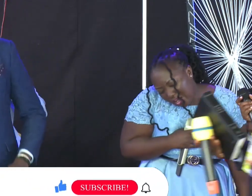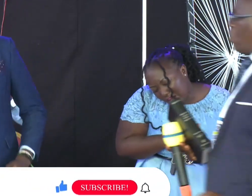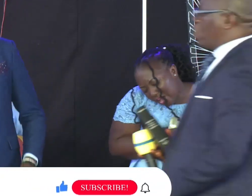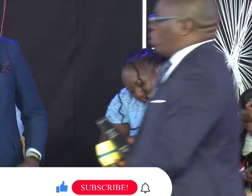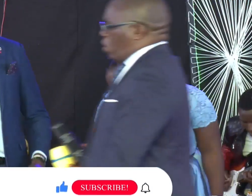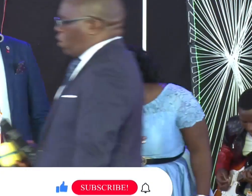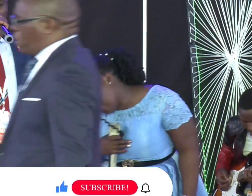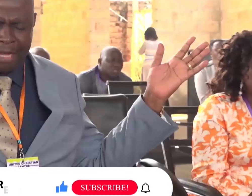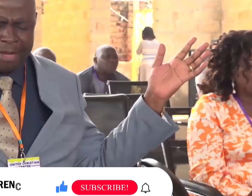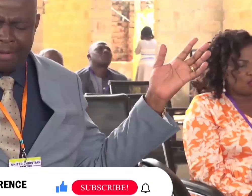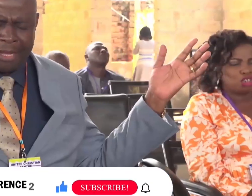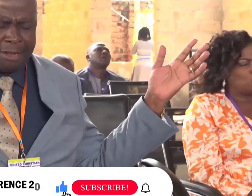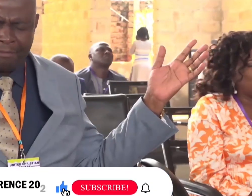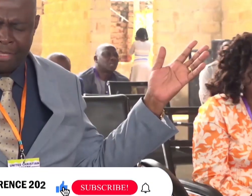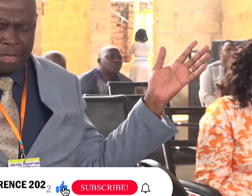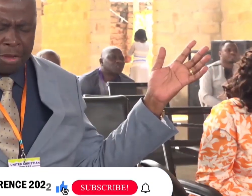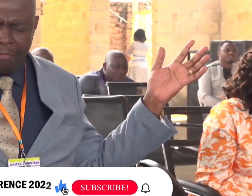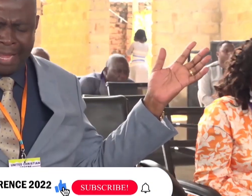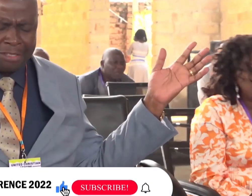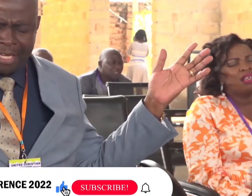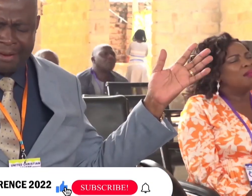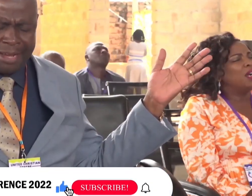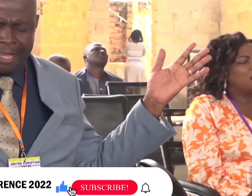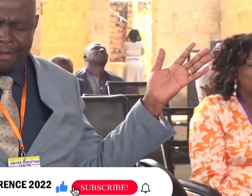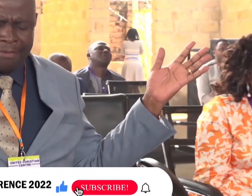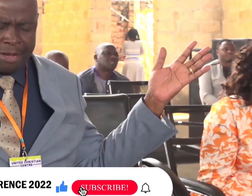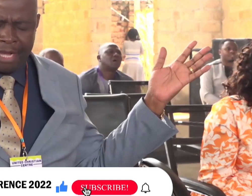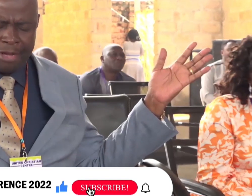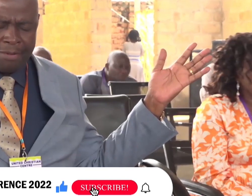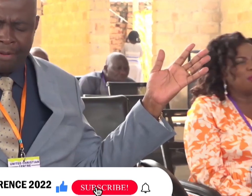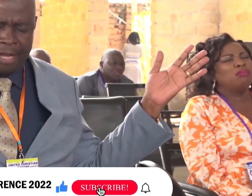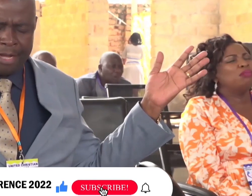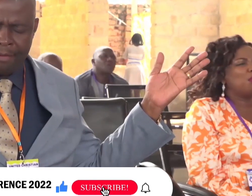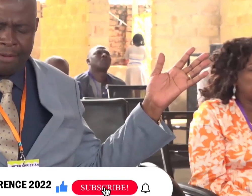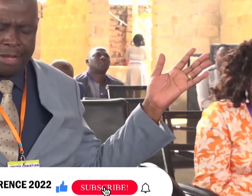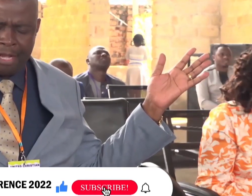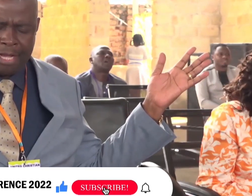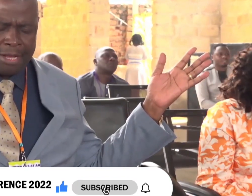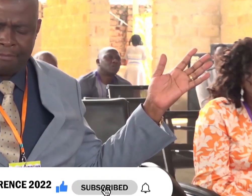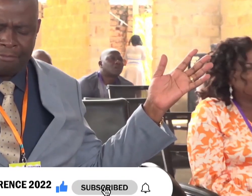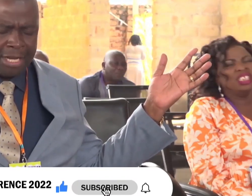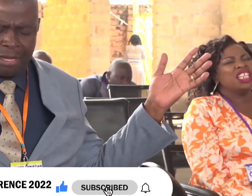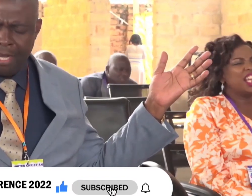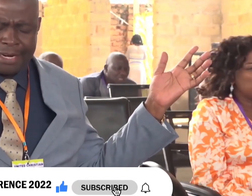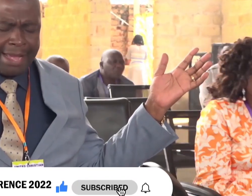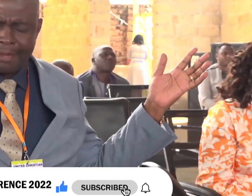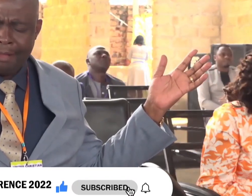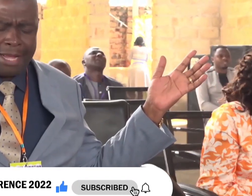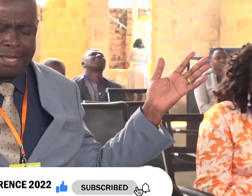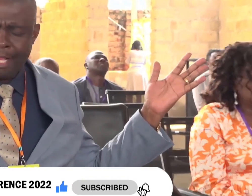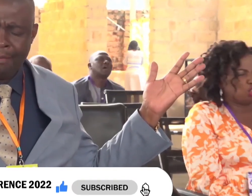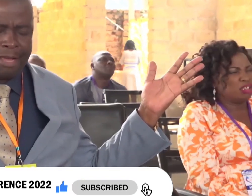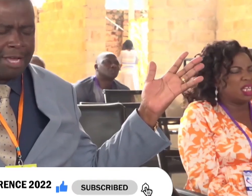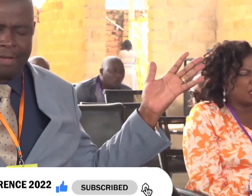waliwo exercises ez'omwoyo ez'okusoma ekigambo kyo waliwo exercises ez'omwoyo